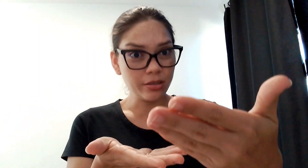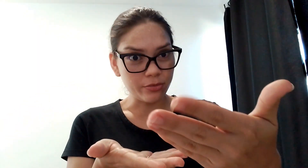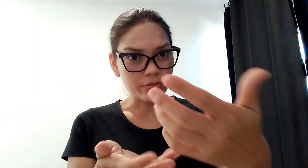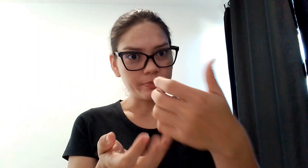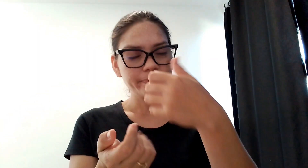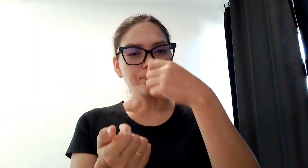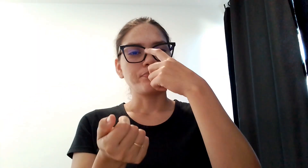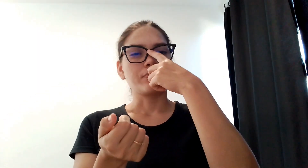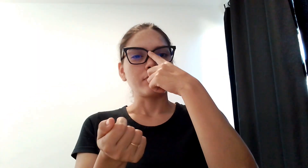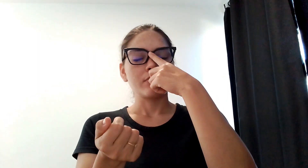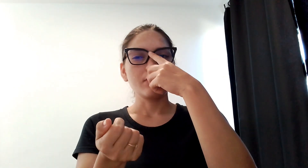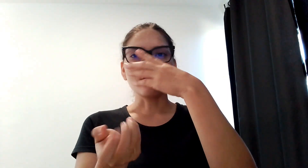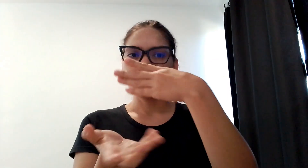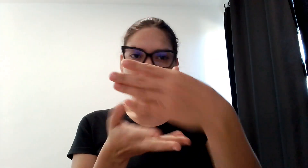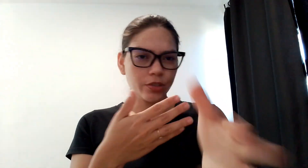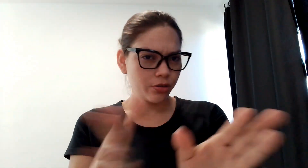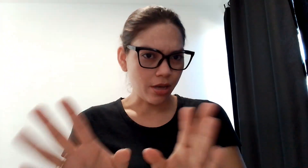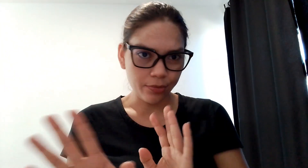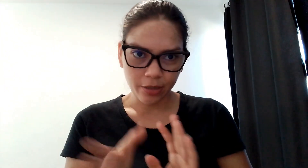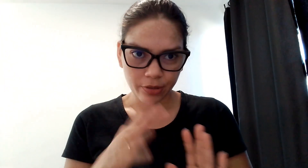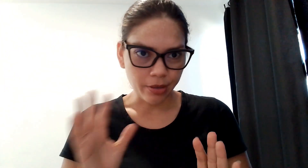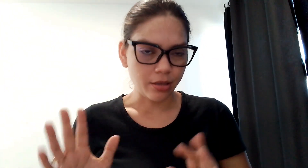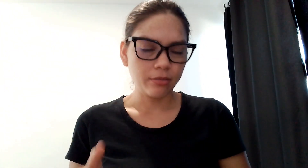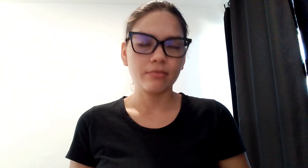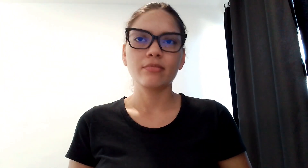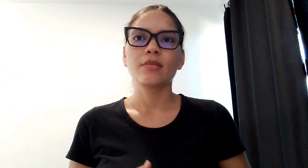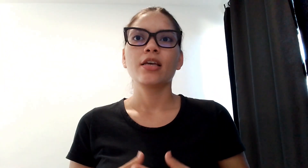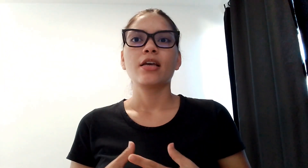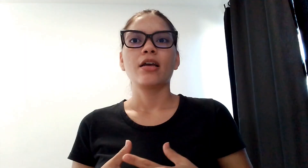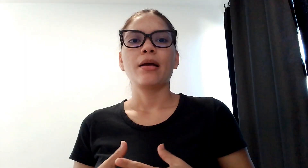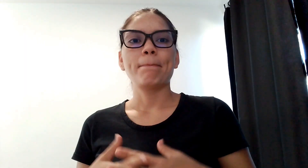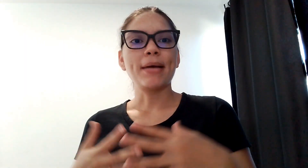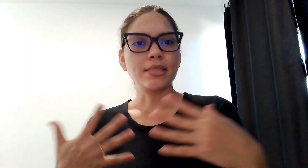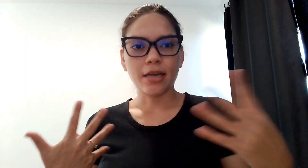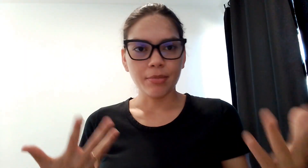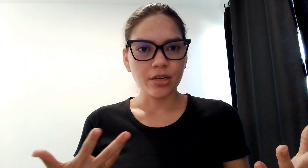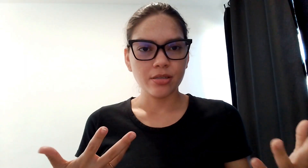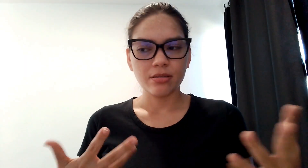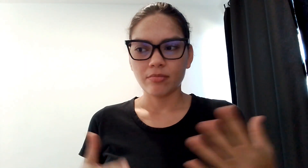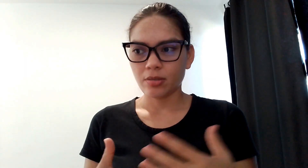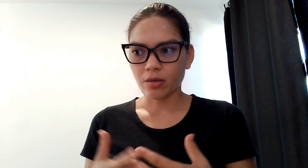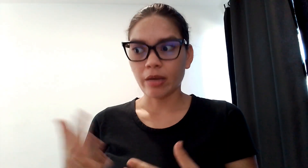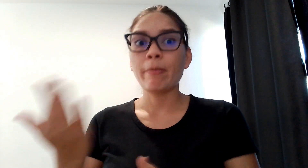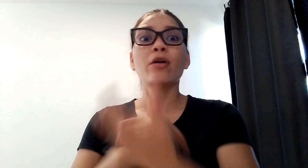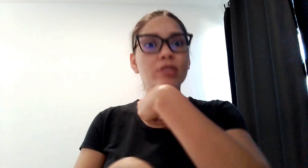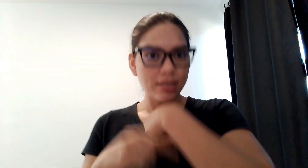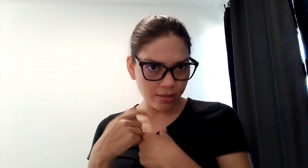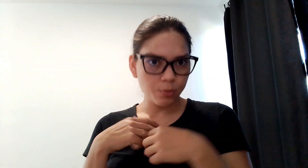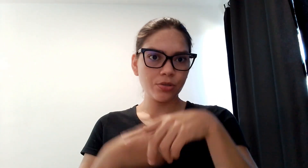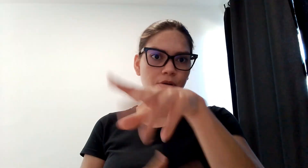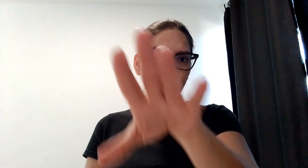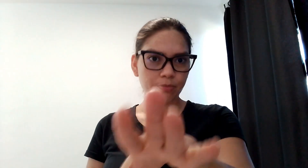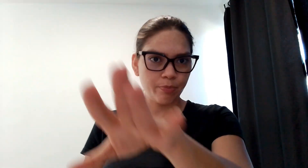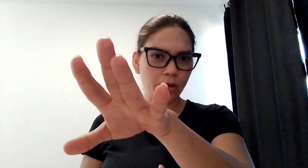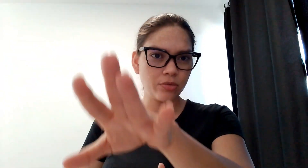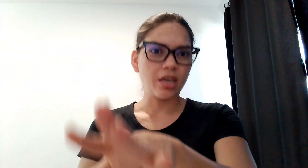estudando, isso vai te ajudar com o tempo também, tá? Basicamente, se alguém me perguntasse isso, por isso que eu perguntei